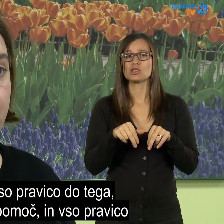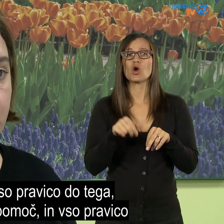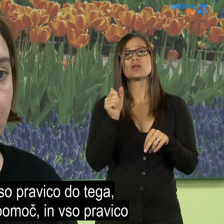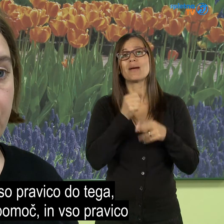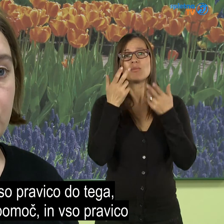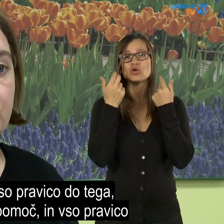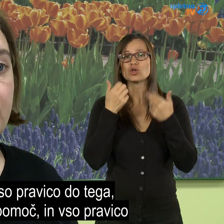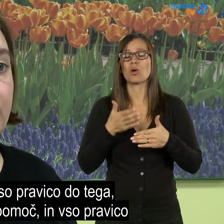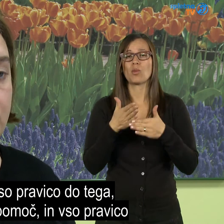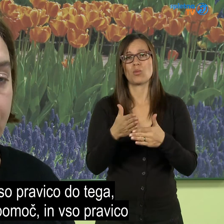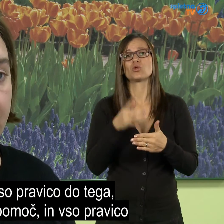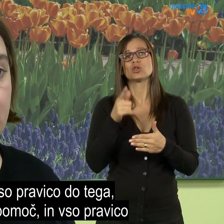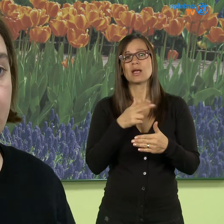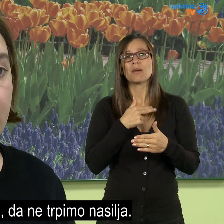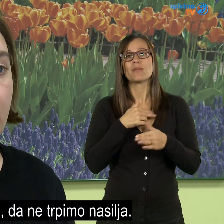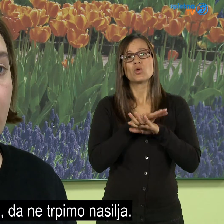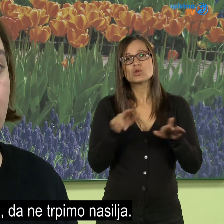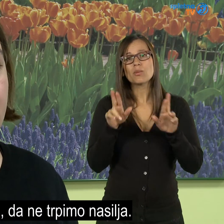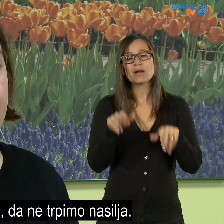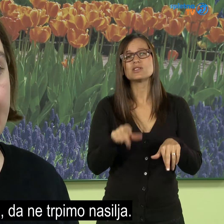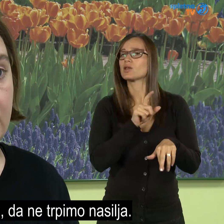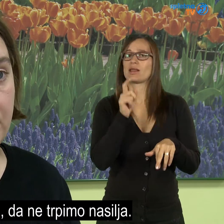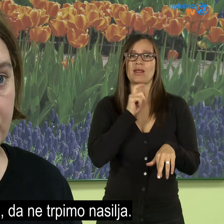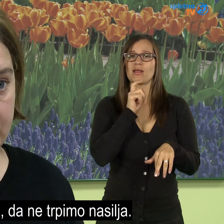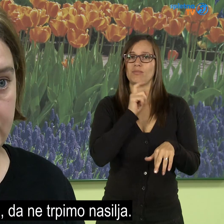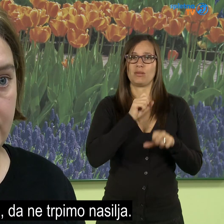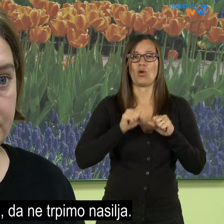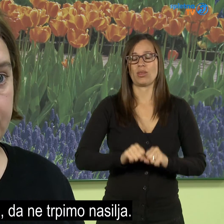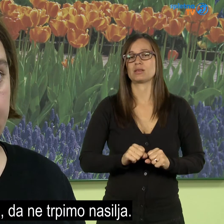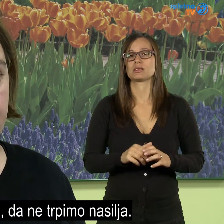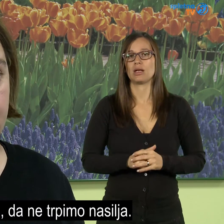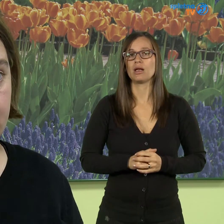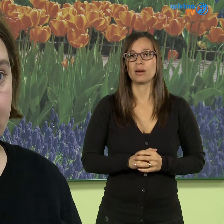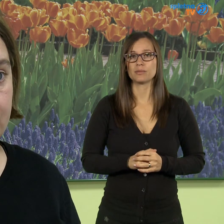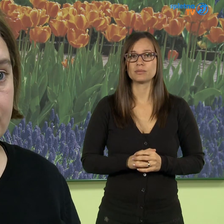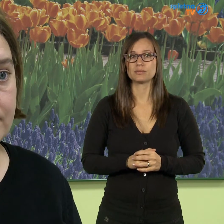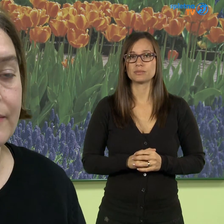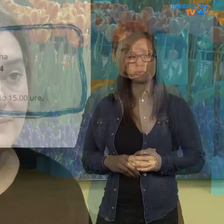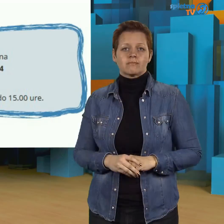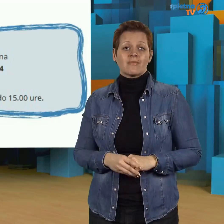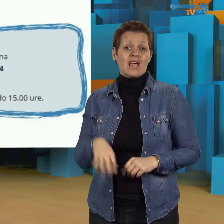da poiščemo pomoč in da vso pravico imamo do tega, da ne trpimo nasilja.